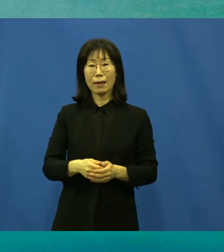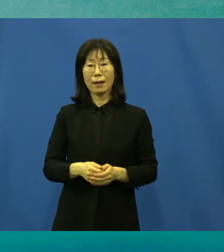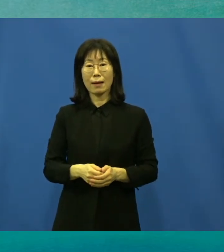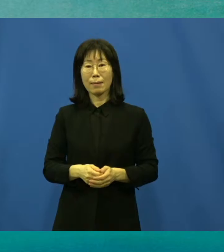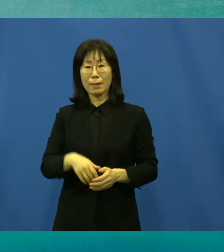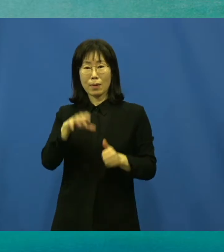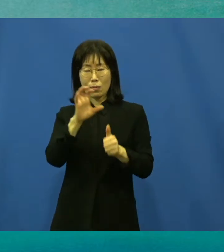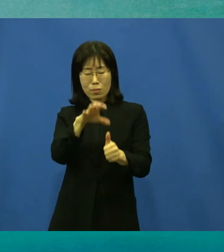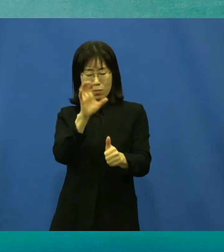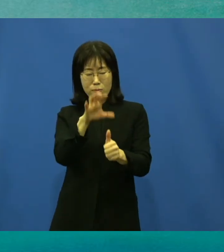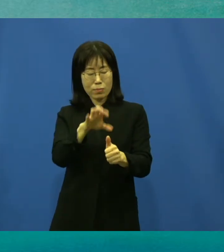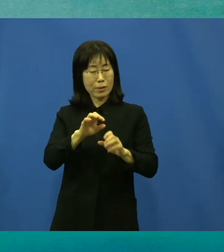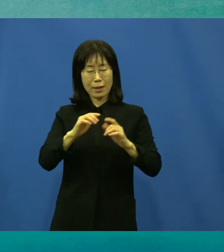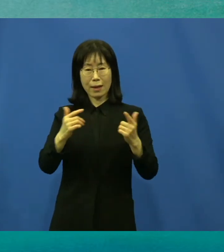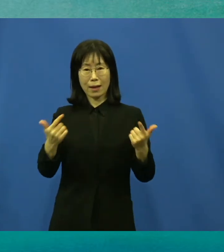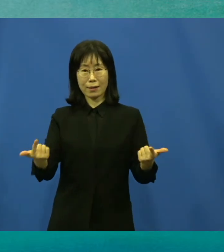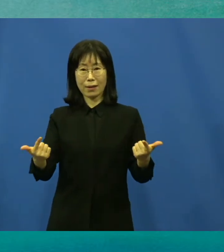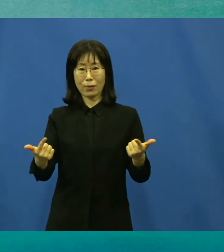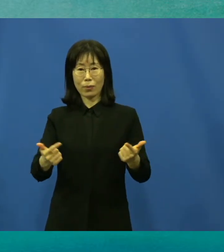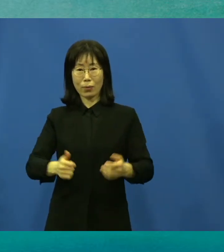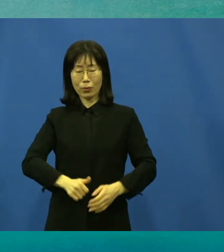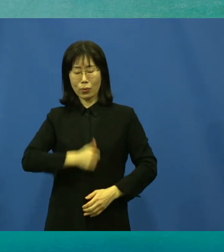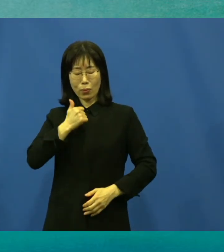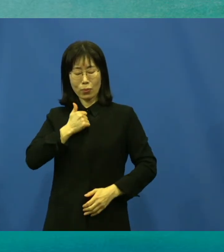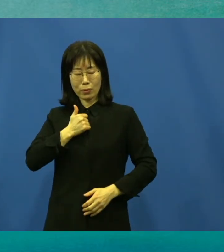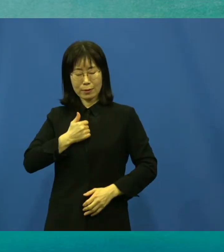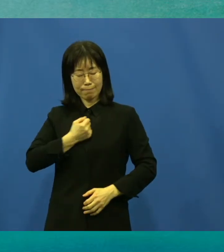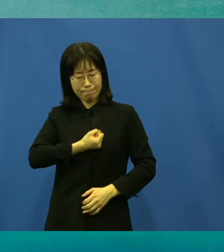영원히 품지 아니하시리로다.